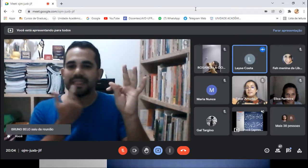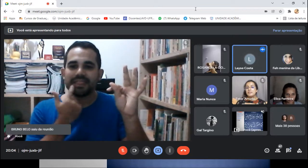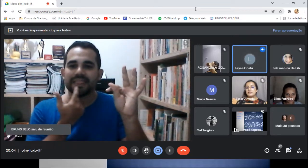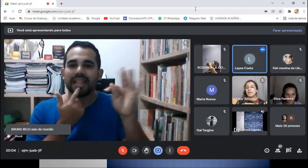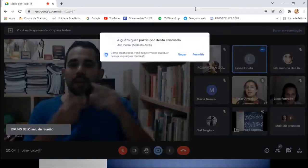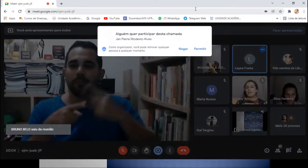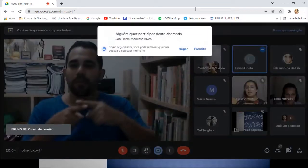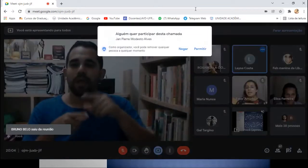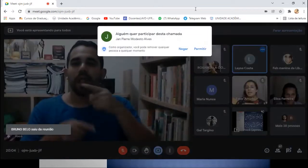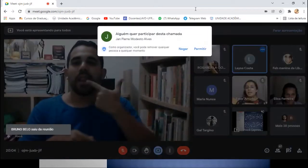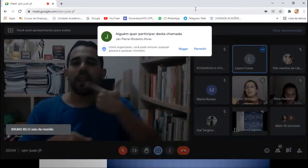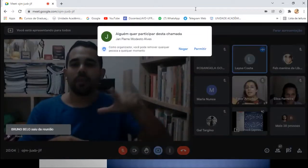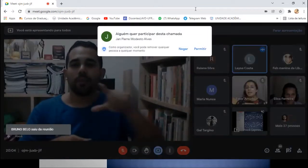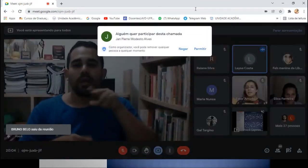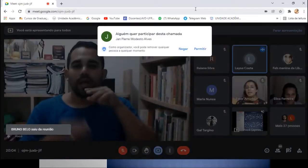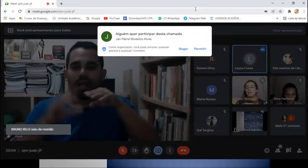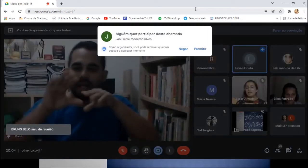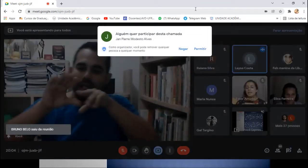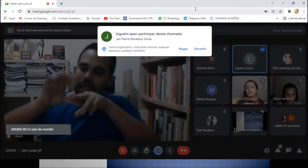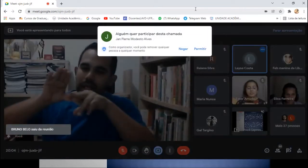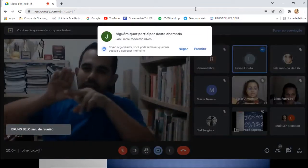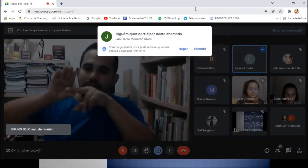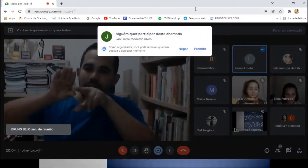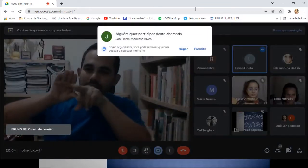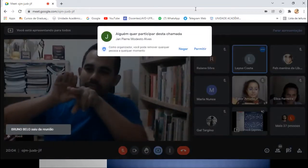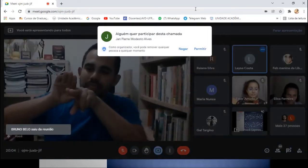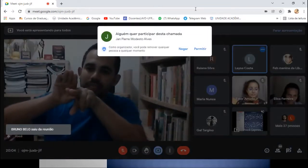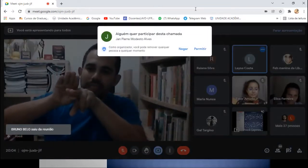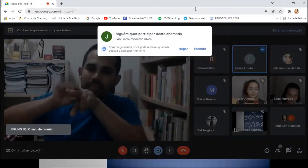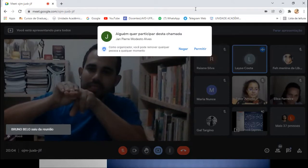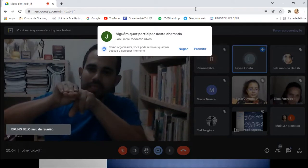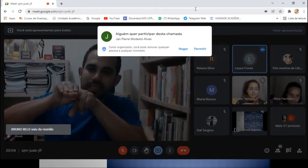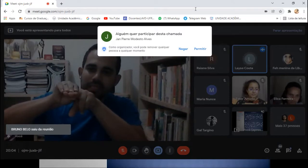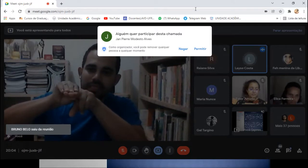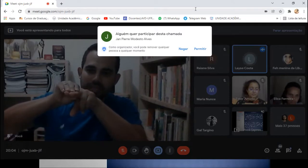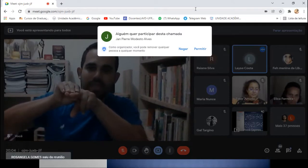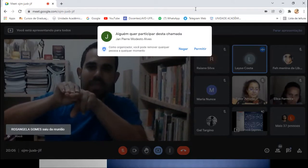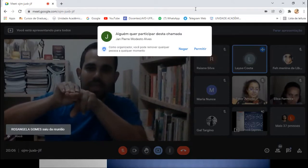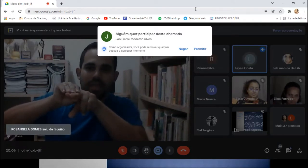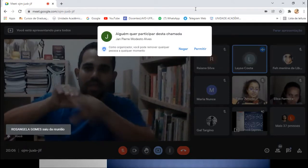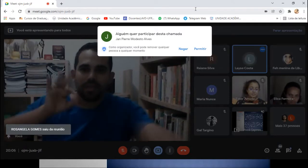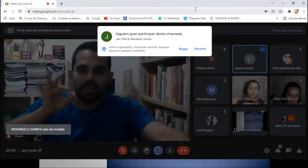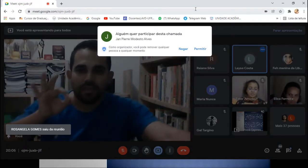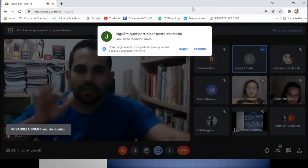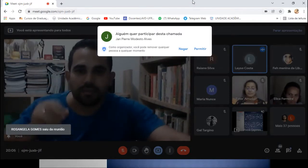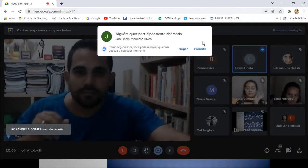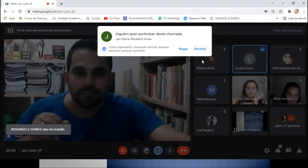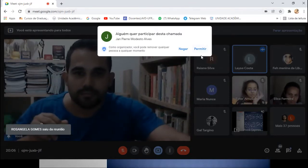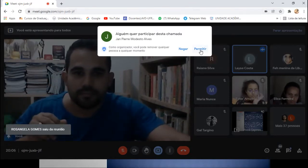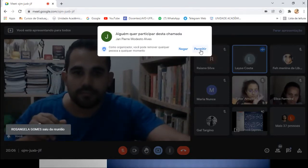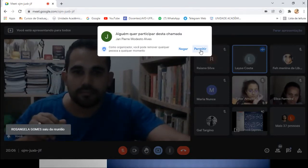aí labial, né? Então, o lábio, ele toca, né? Ele toca na língua, a língua